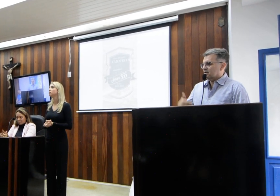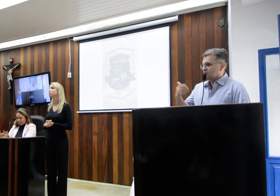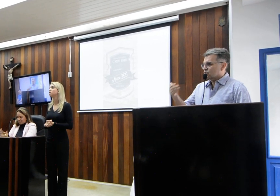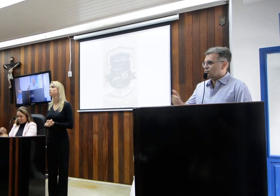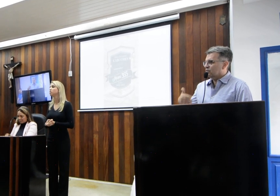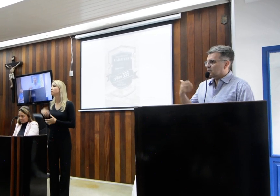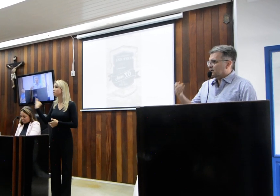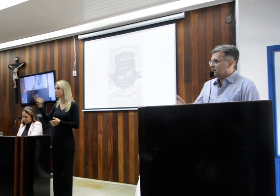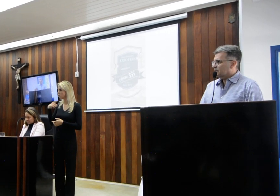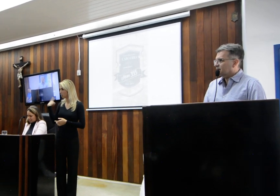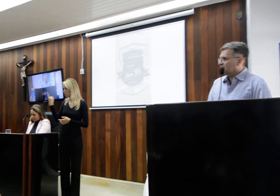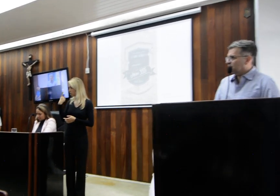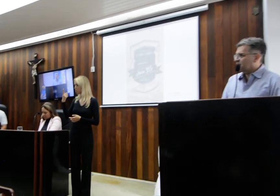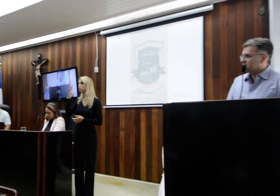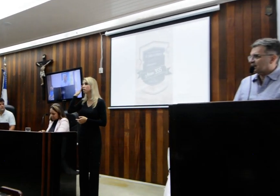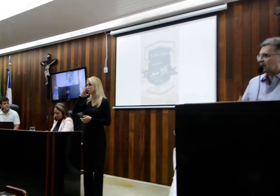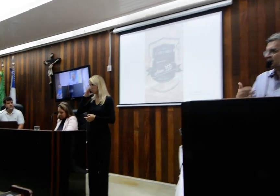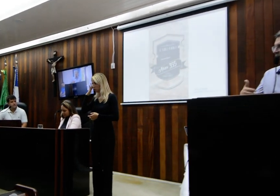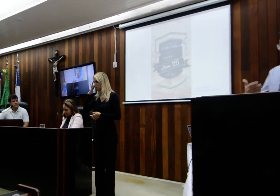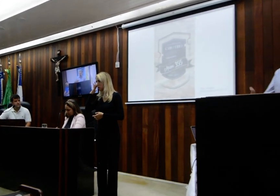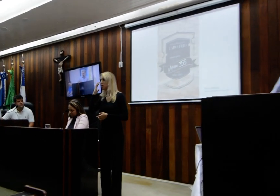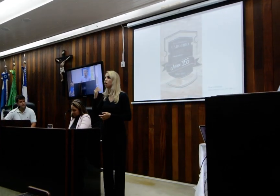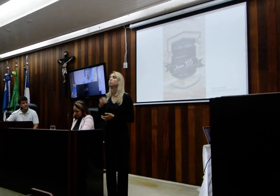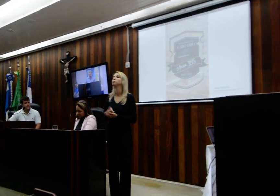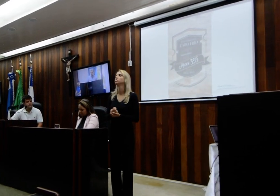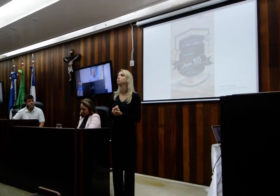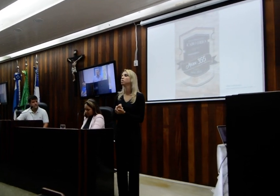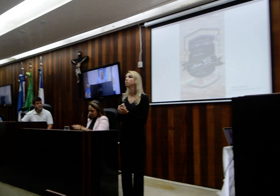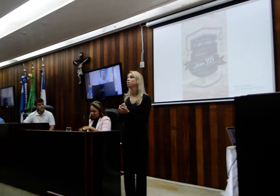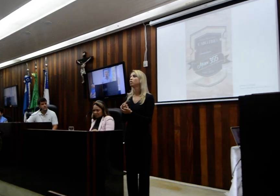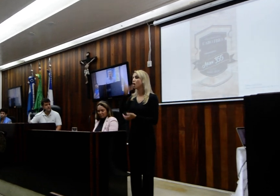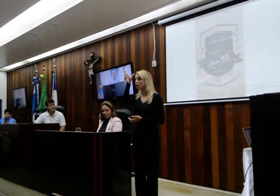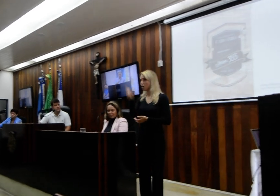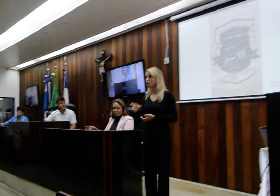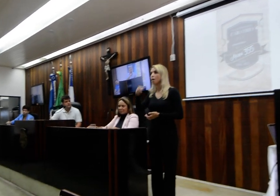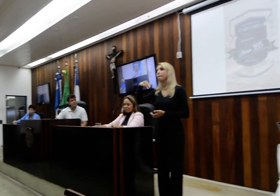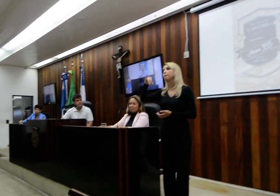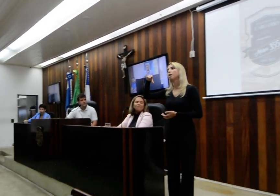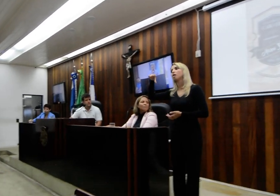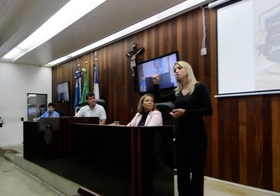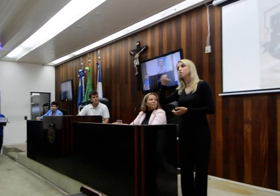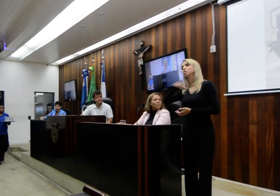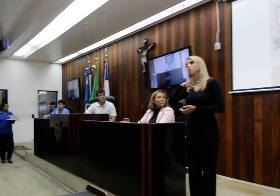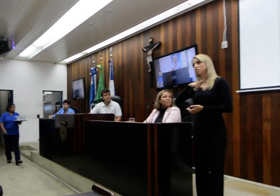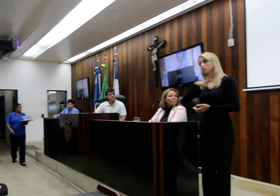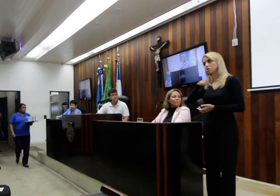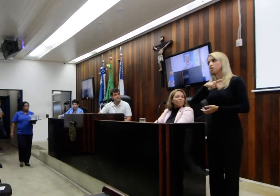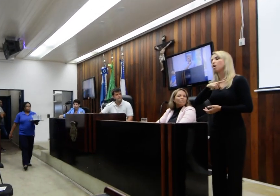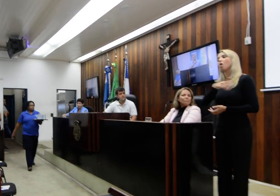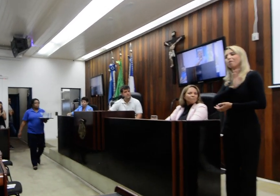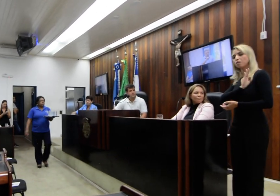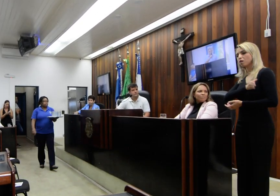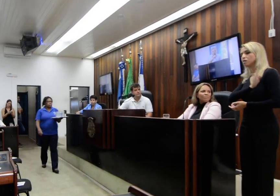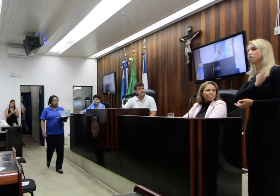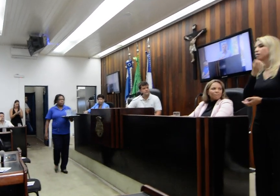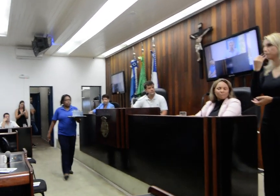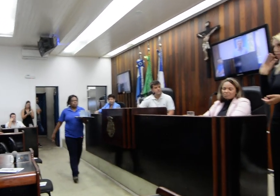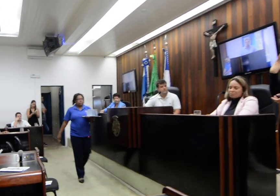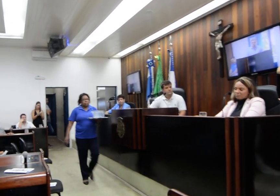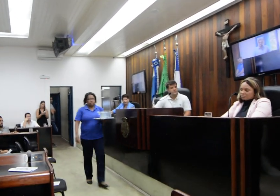pelo que a gente escuta, realmente a característica maior foi, como Letícia colocou, um homem de um coração muito bom.